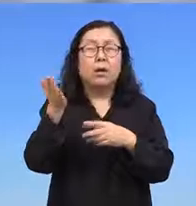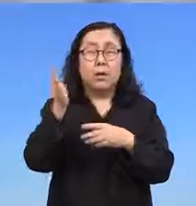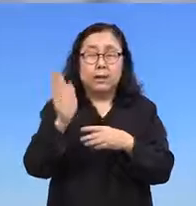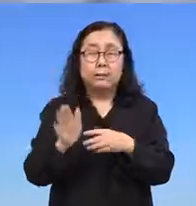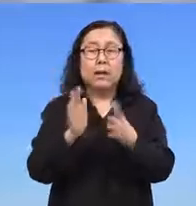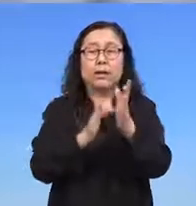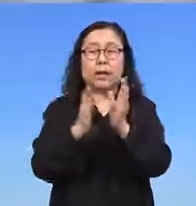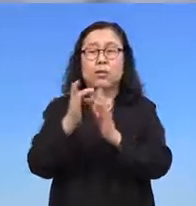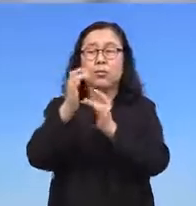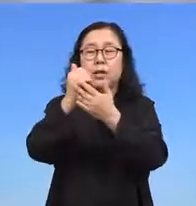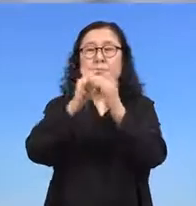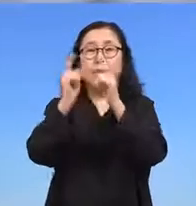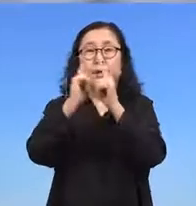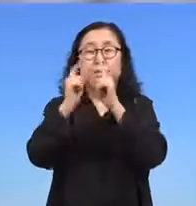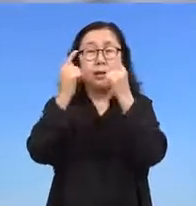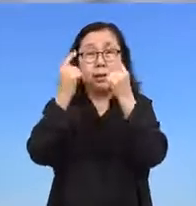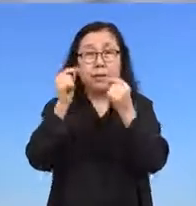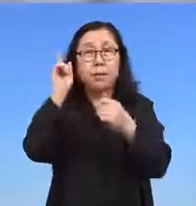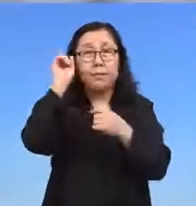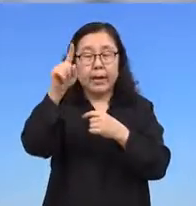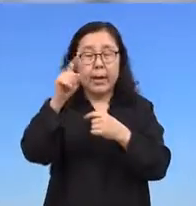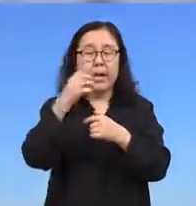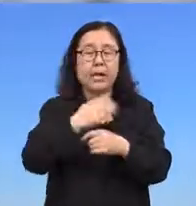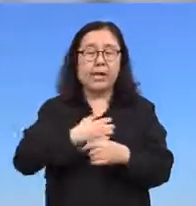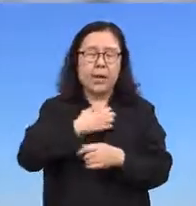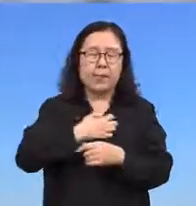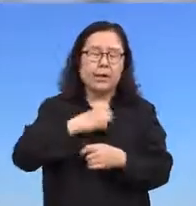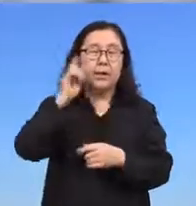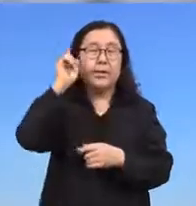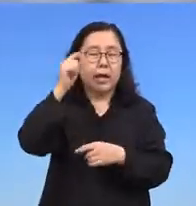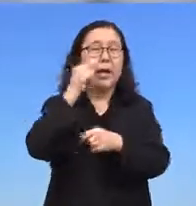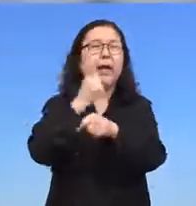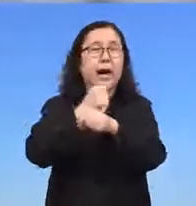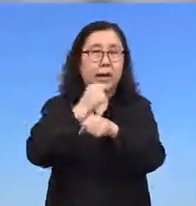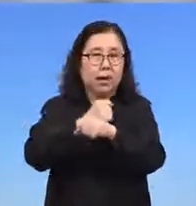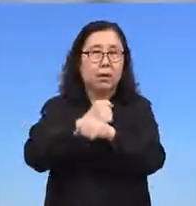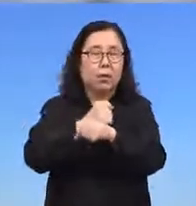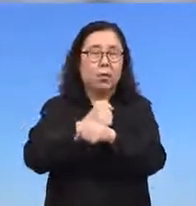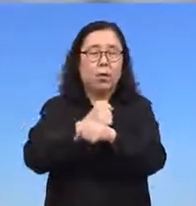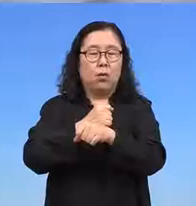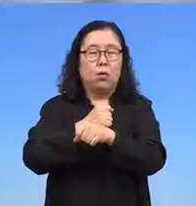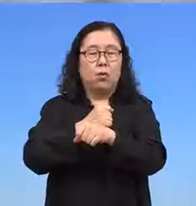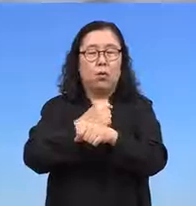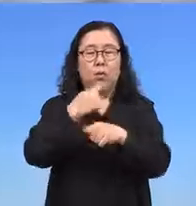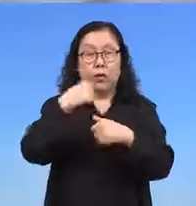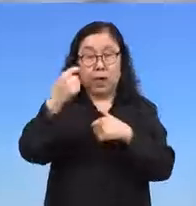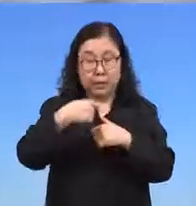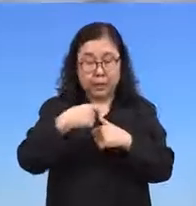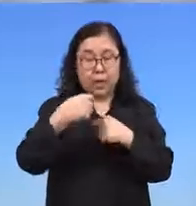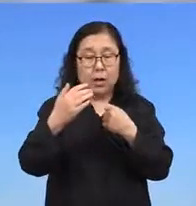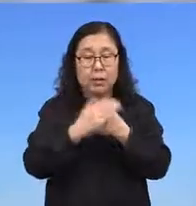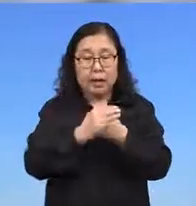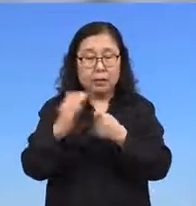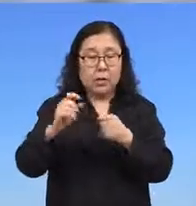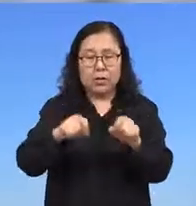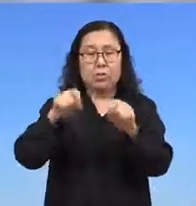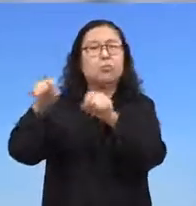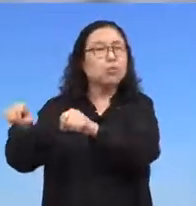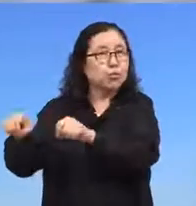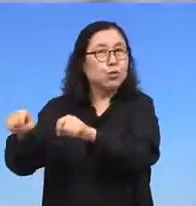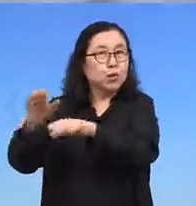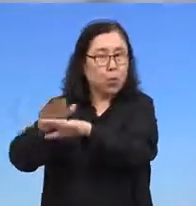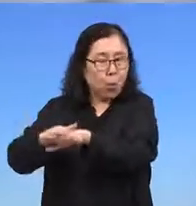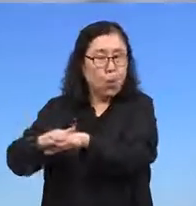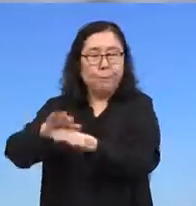되는데, 여러분, 예수님께서 말씀하신 것처럼 내일 염려, 내일 하라고 좀 미루어 놓으시고요, 이 하루를